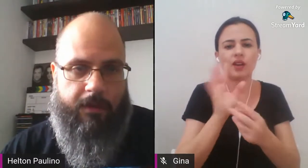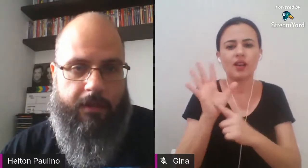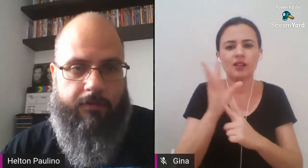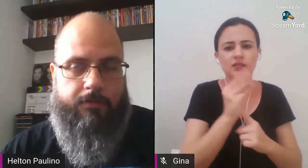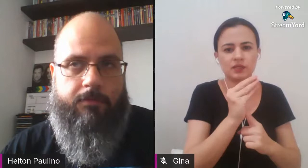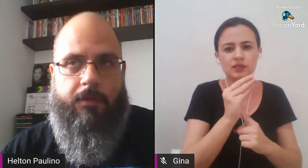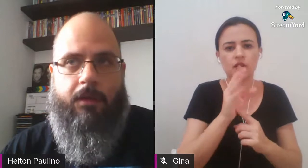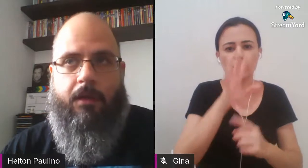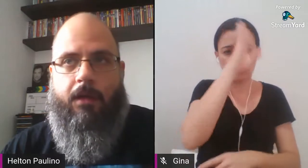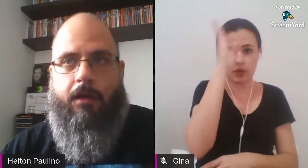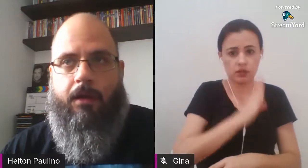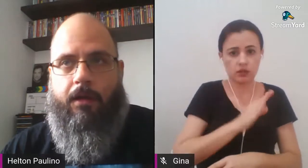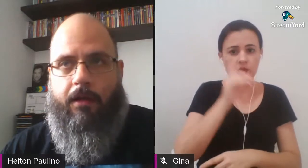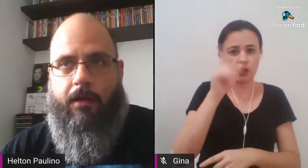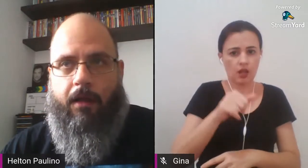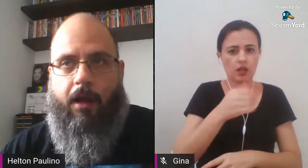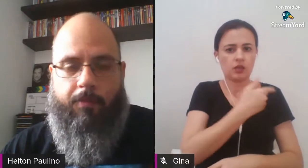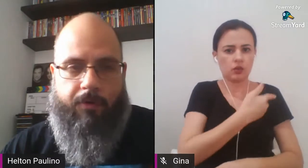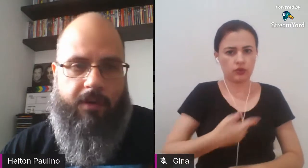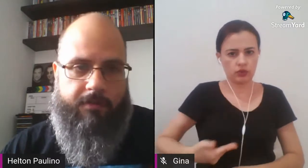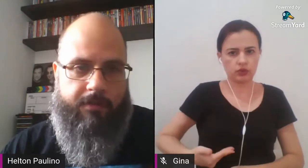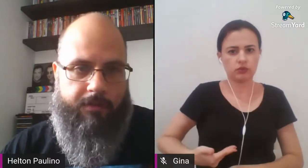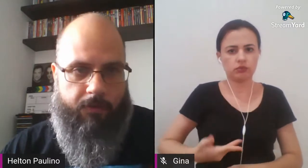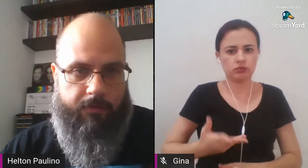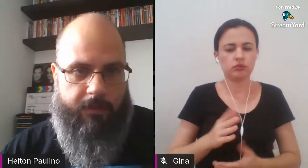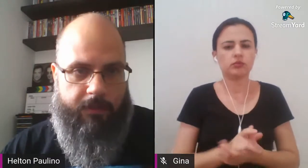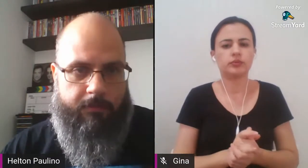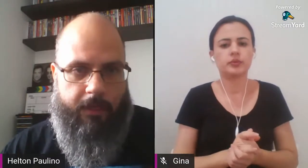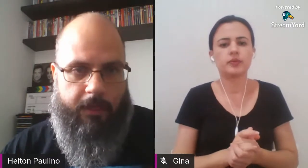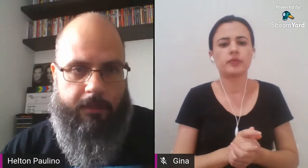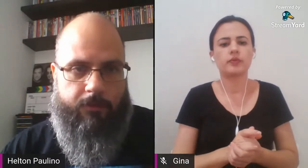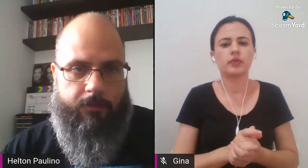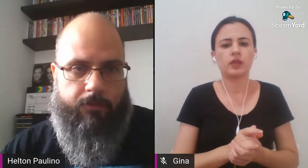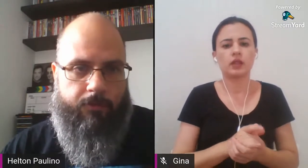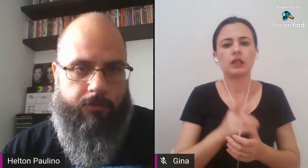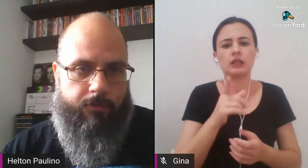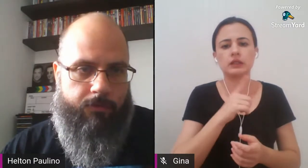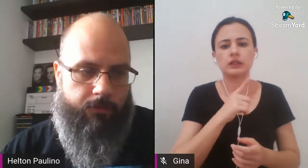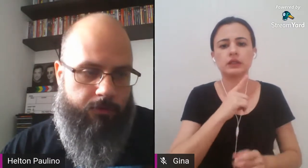governantes brasileiros, há um processo de desmonte, né?